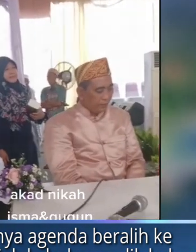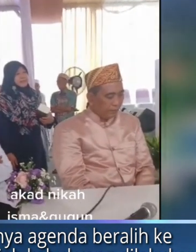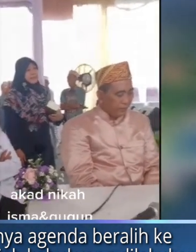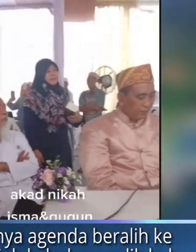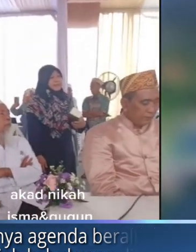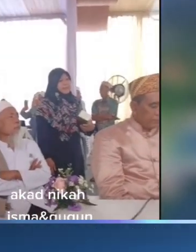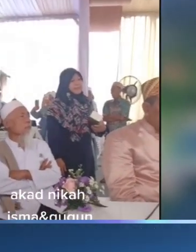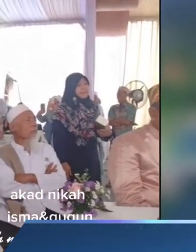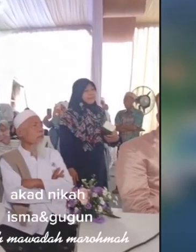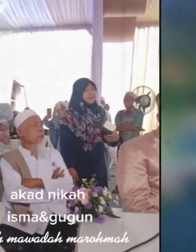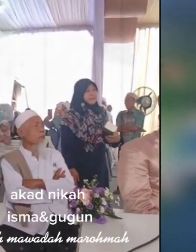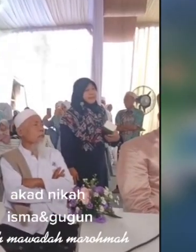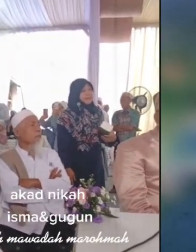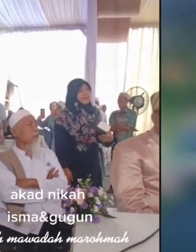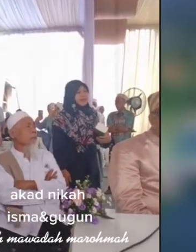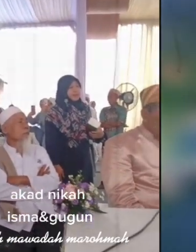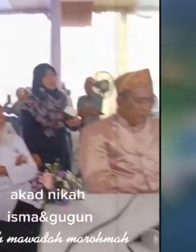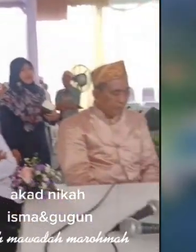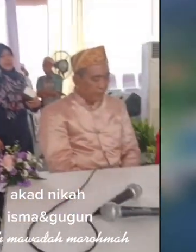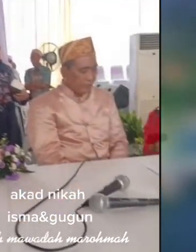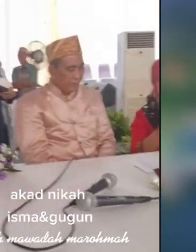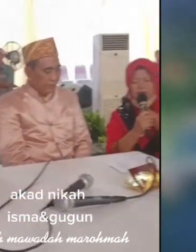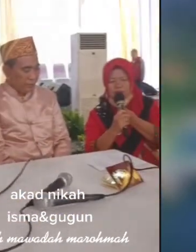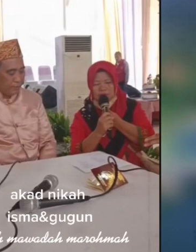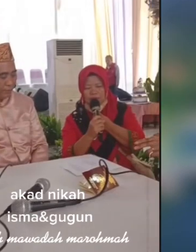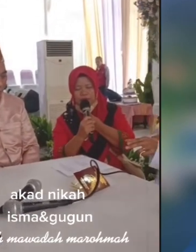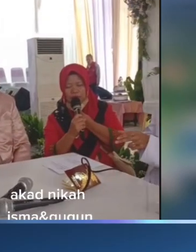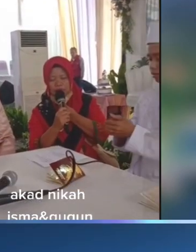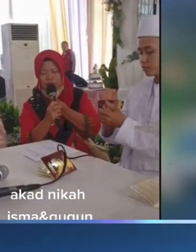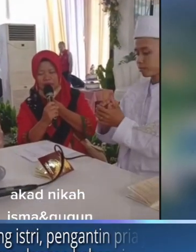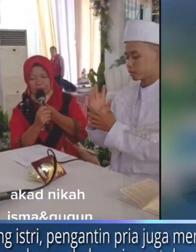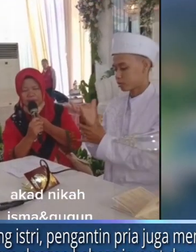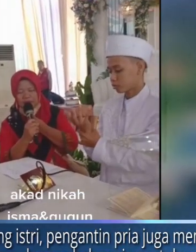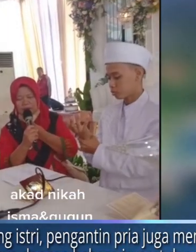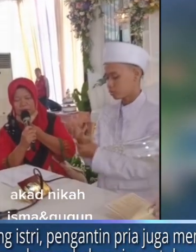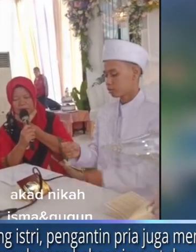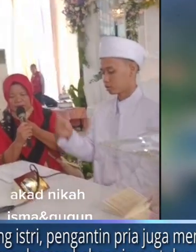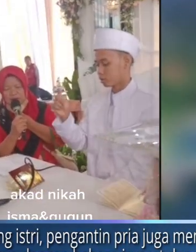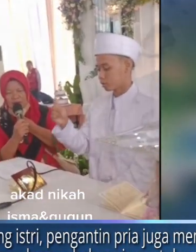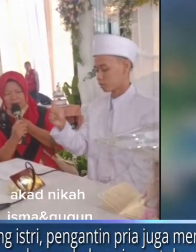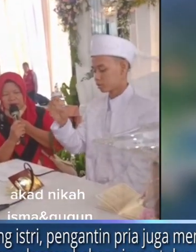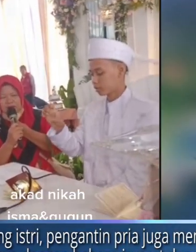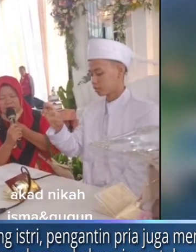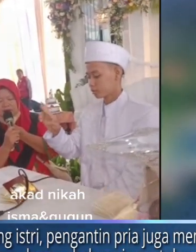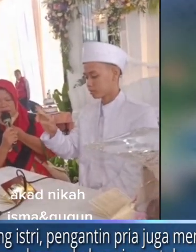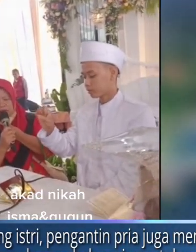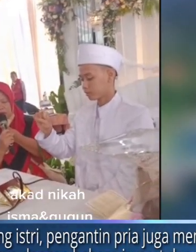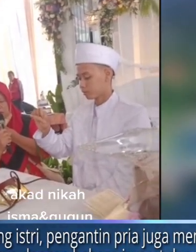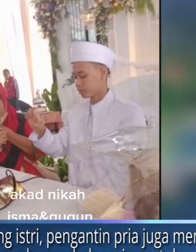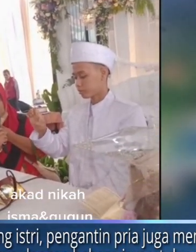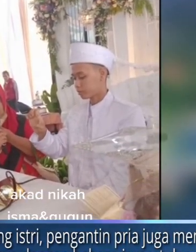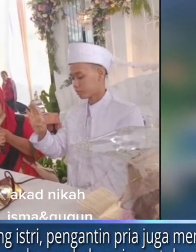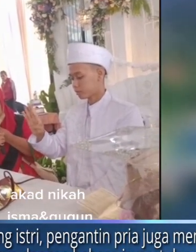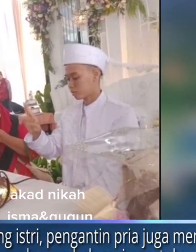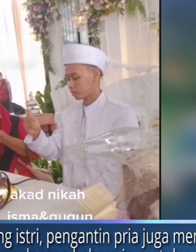ujar pengantin perempuan yang tampak cantik dengan pakaian serba putih tersebut. Semoga di bawah bimbingan doa dan restu